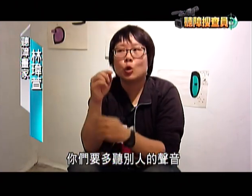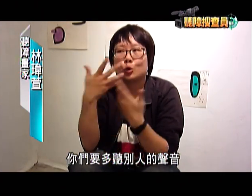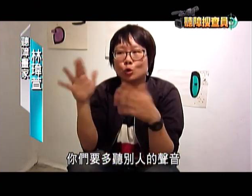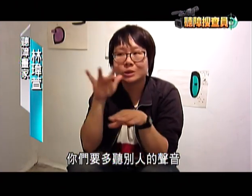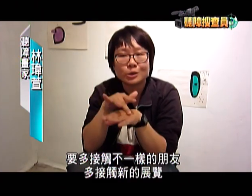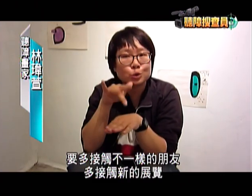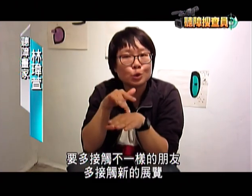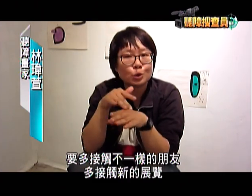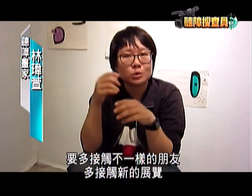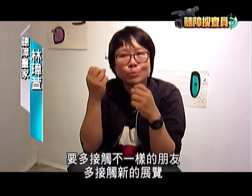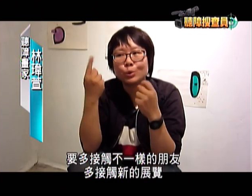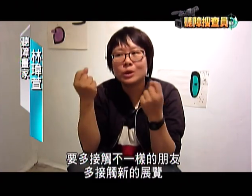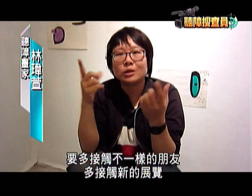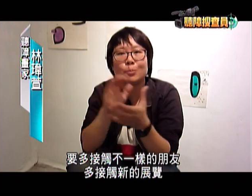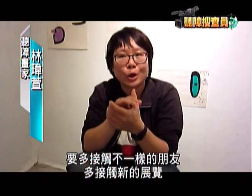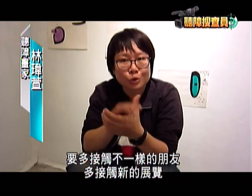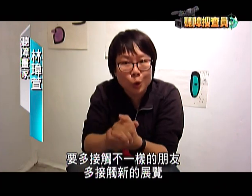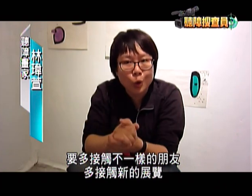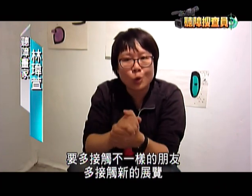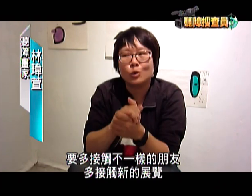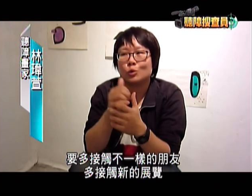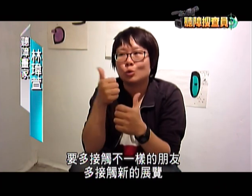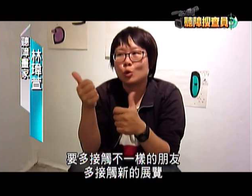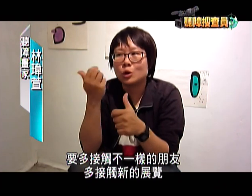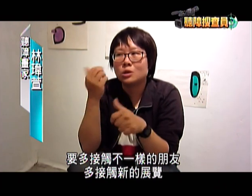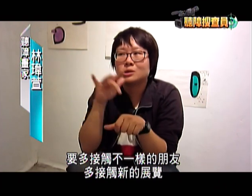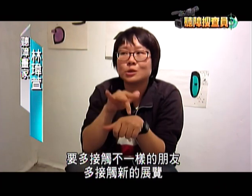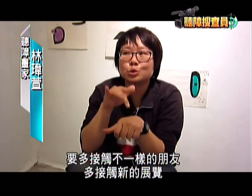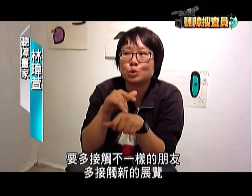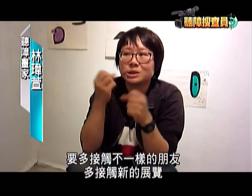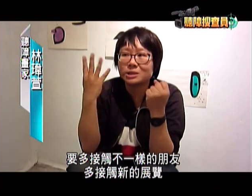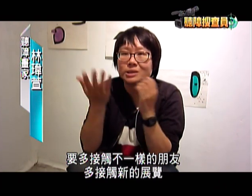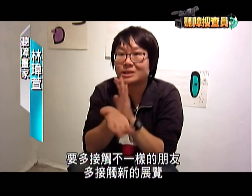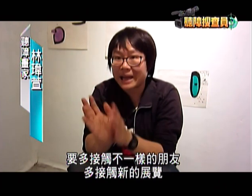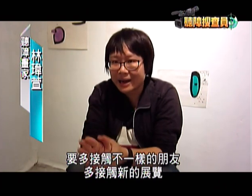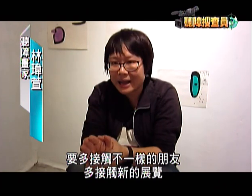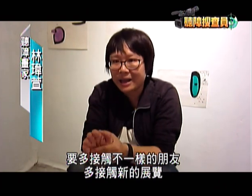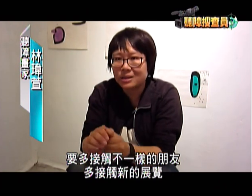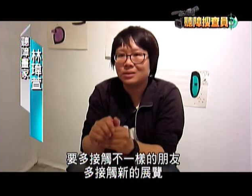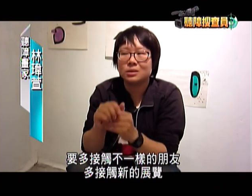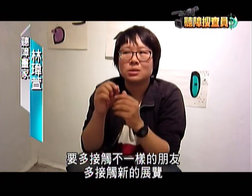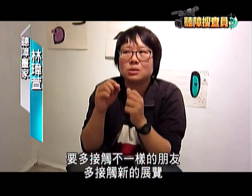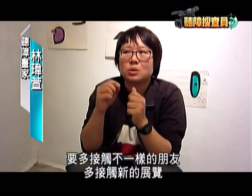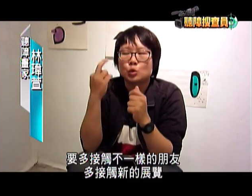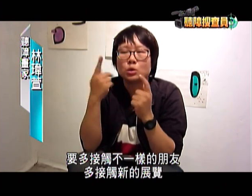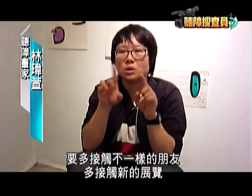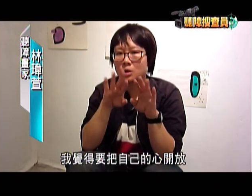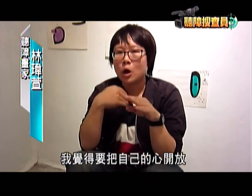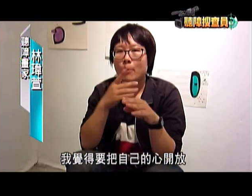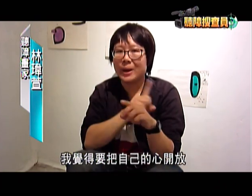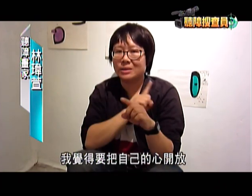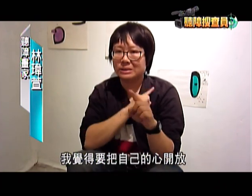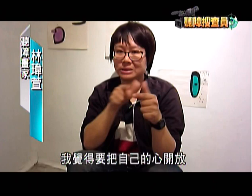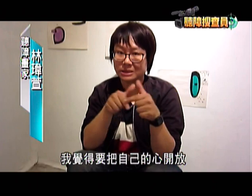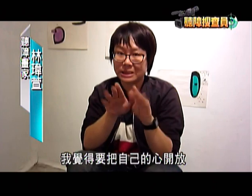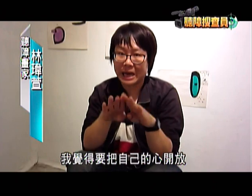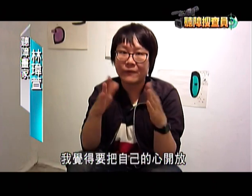多政府不来的朋友，多了政府式的展览，就等于老板这个是卡